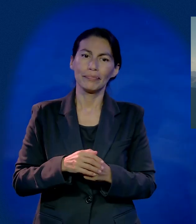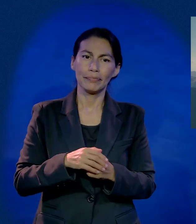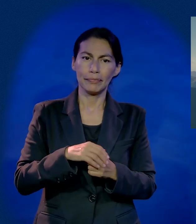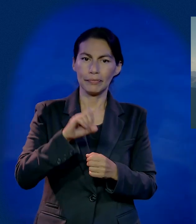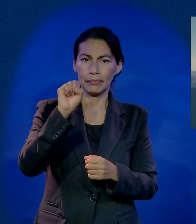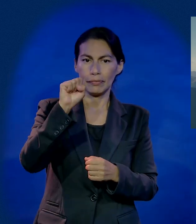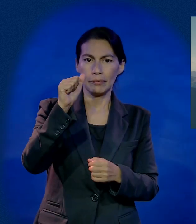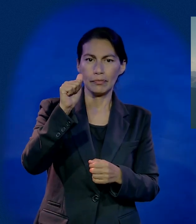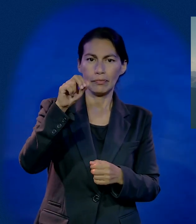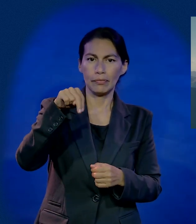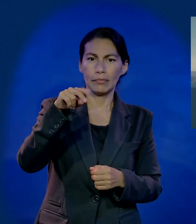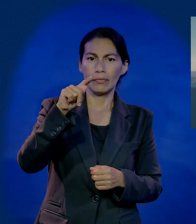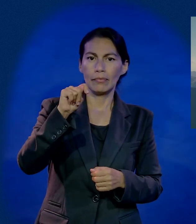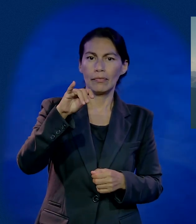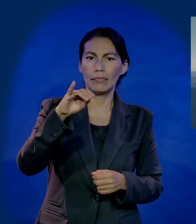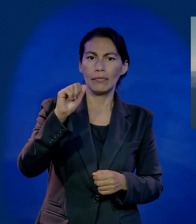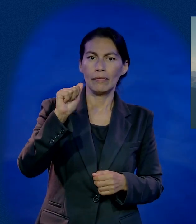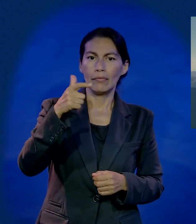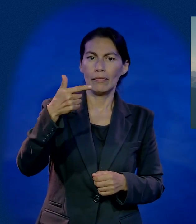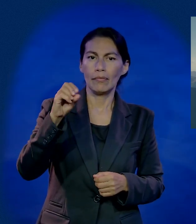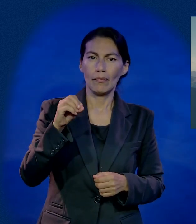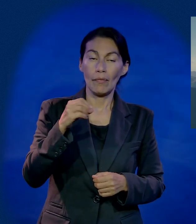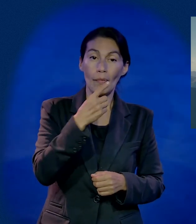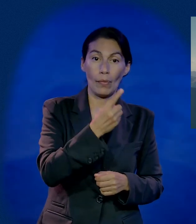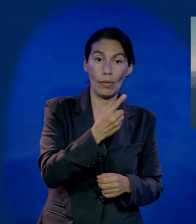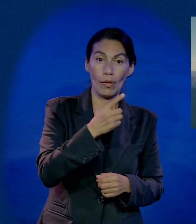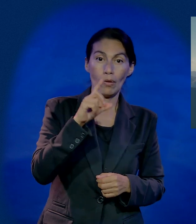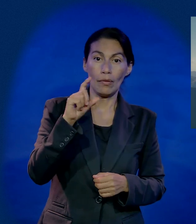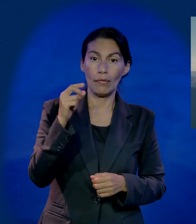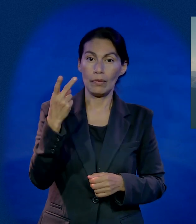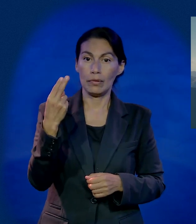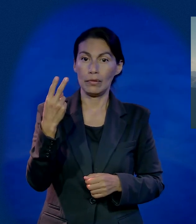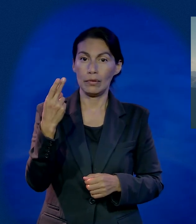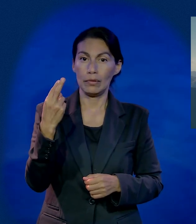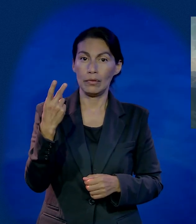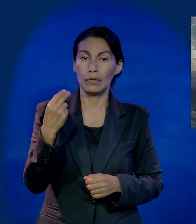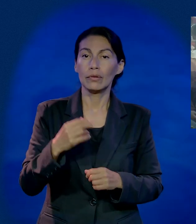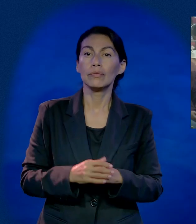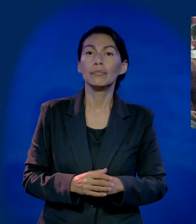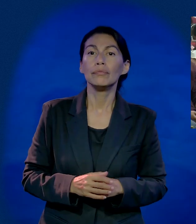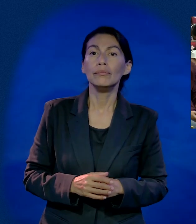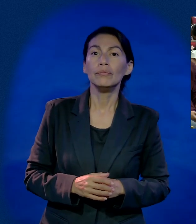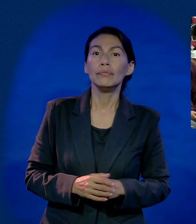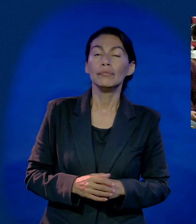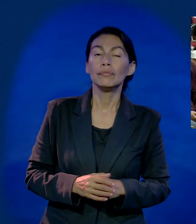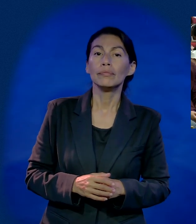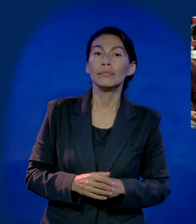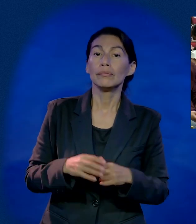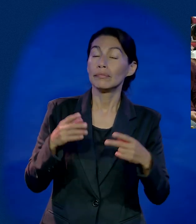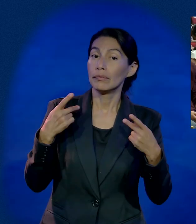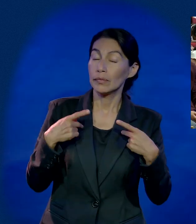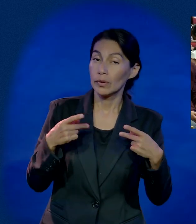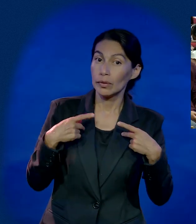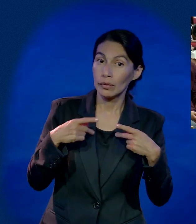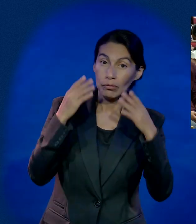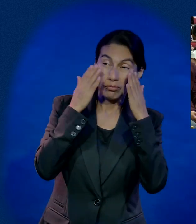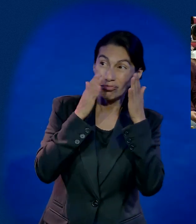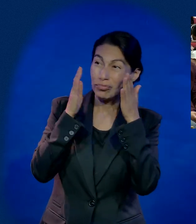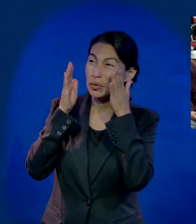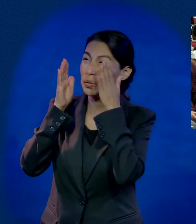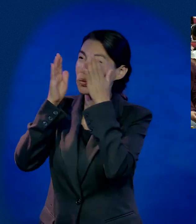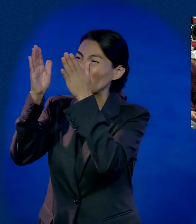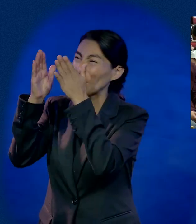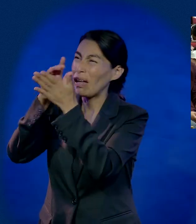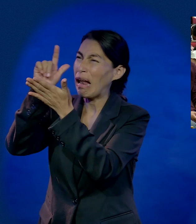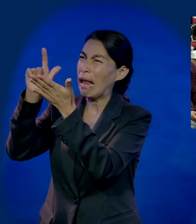Y Santiago capítulo 1 verso 25 dice, Santiago 1:25,